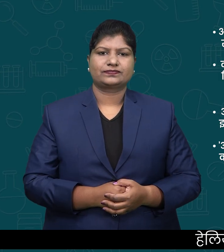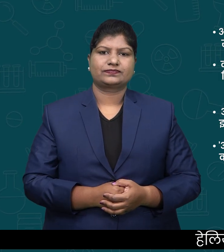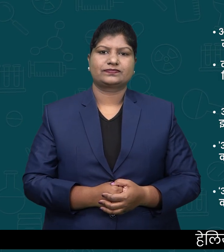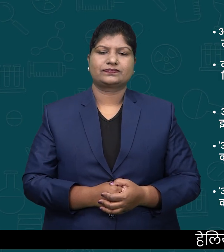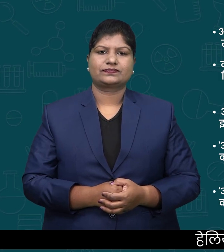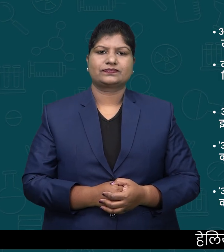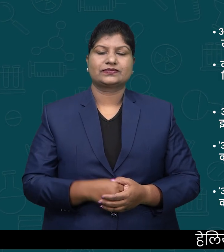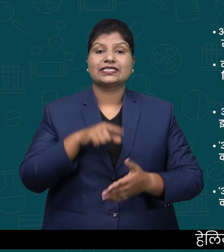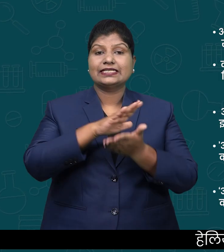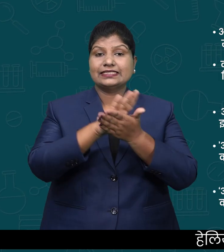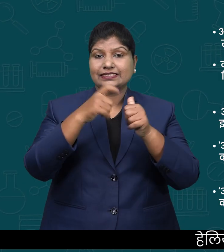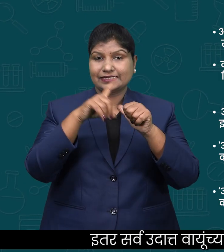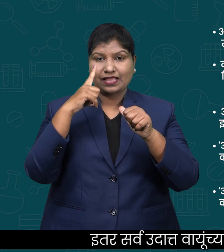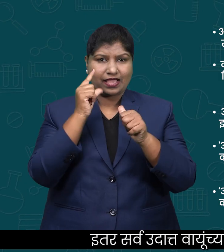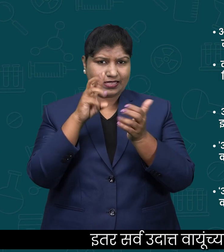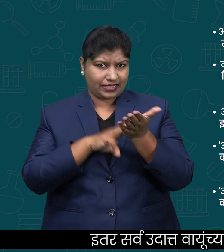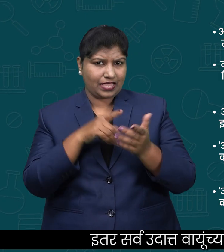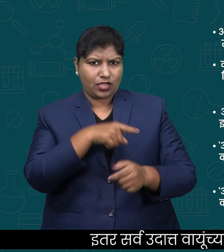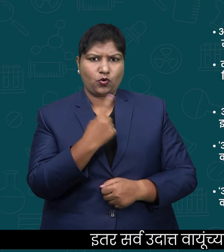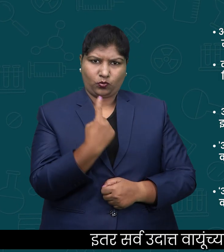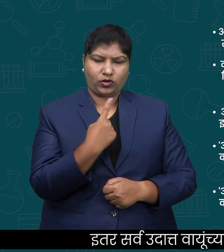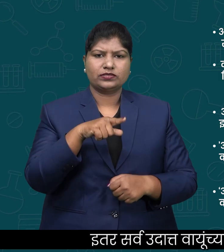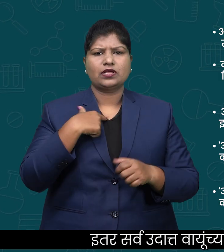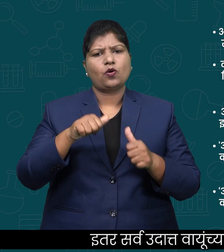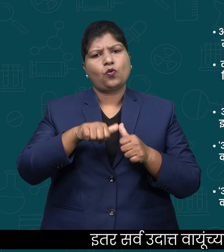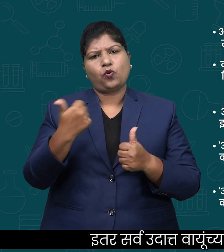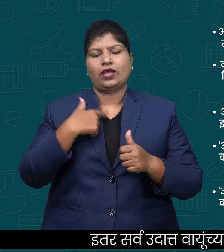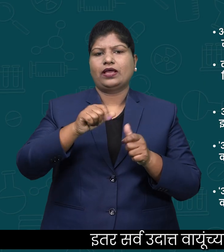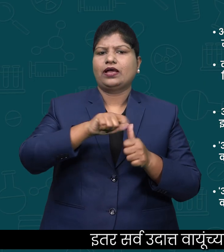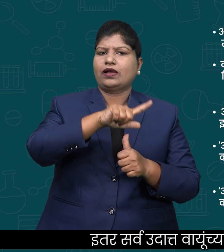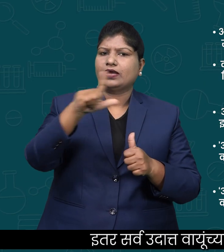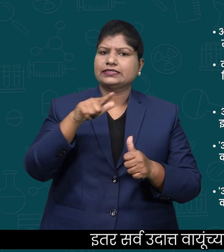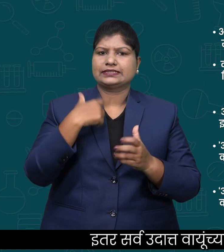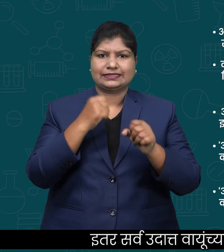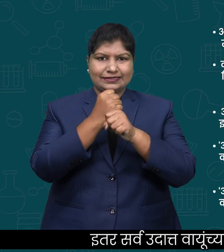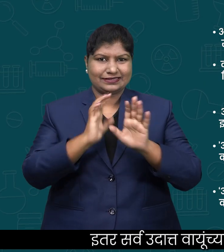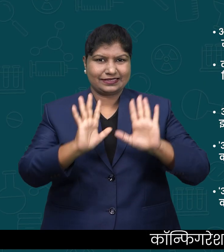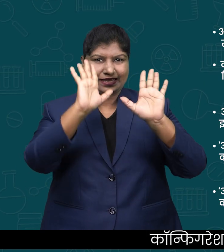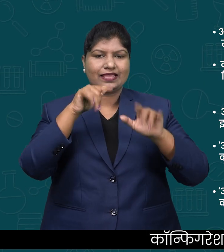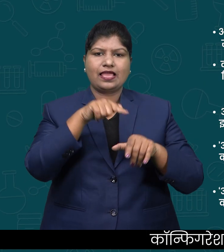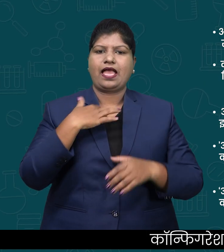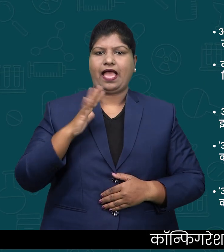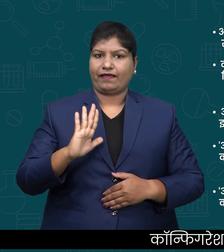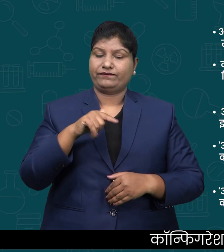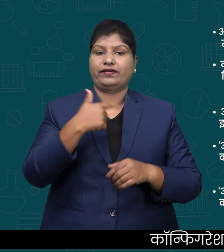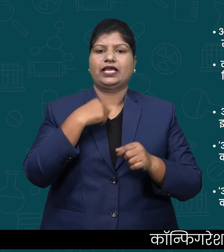हेलियम वगळता इतर सर्व उदात्त वायूंच्या व्हॅलेन्स शेल्समध्ये इलेक्ट्रॉन कॉन्फिगरेशनचा ऑक्टेट